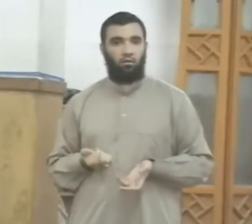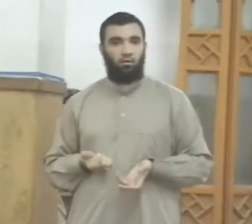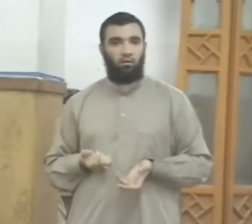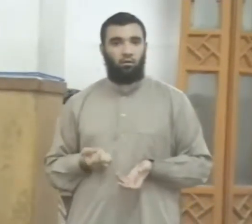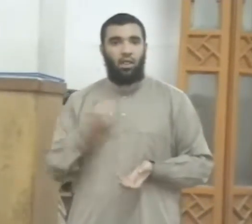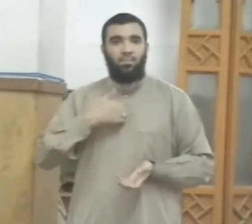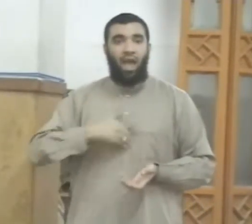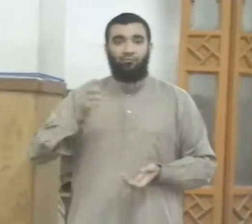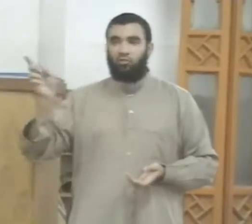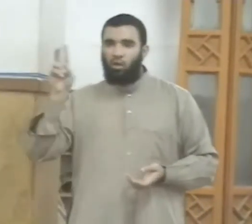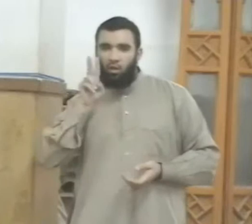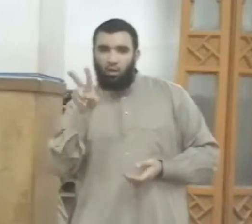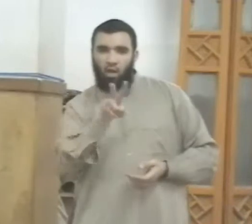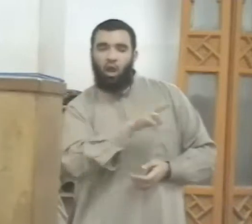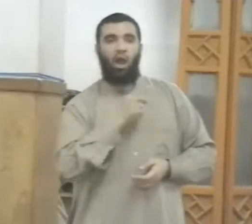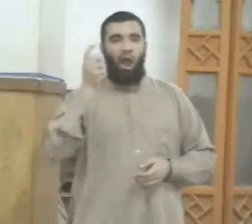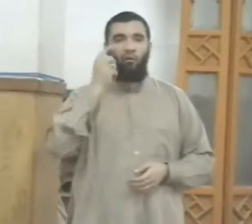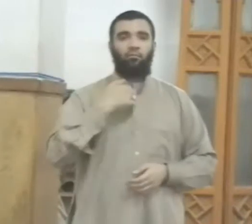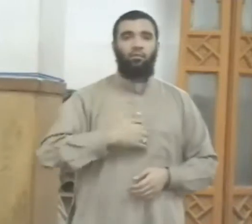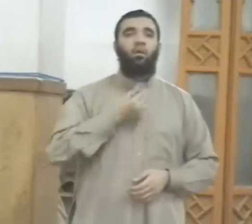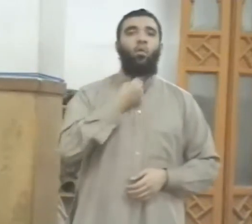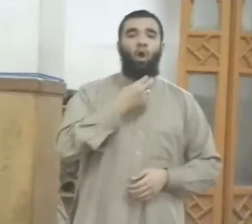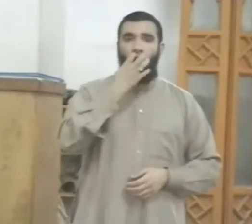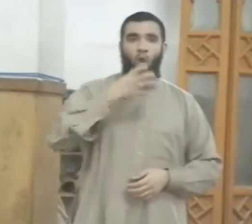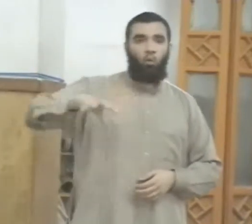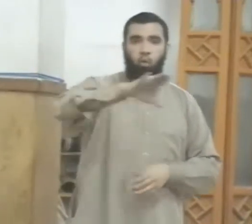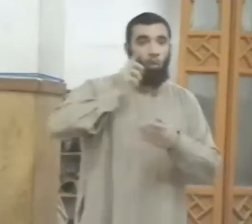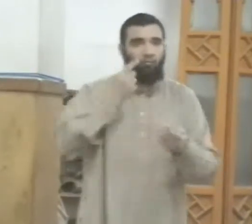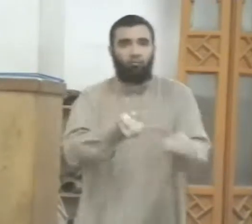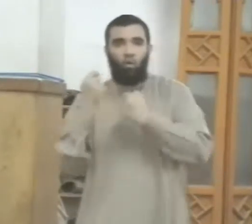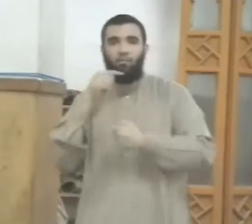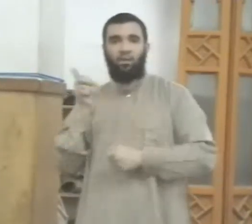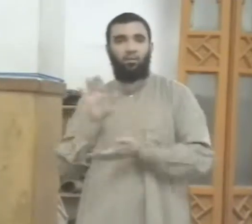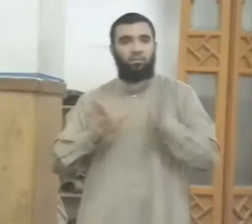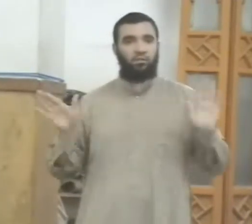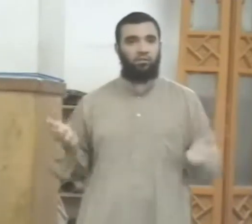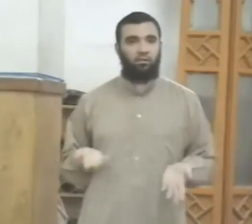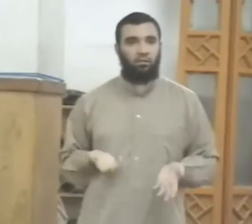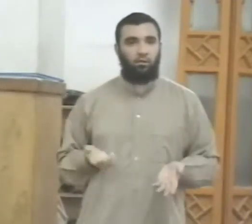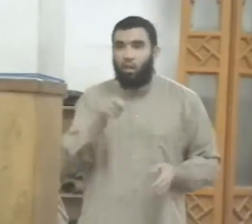أنفسهم، وهذا هو الفرق. يوم ان كان سلفكم الصالح معتز بدينه